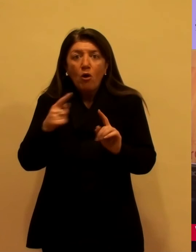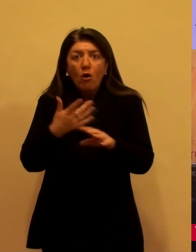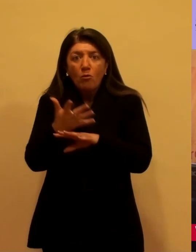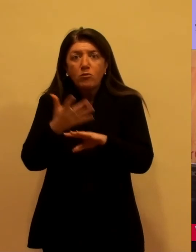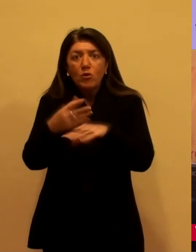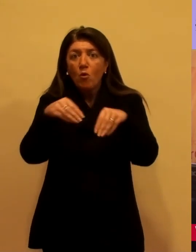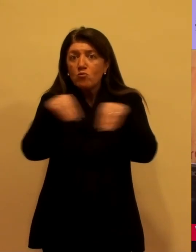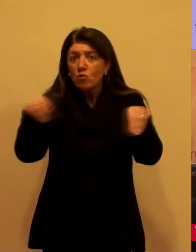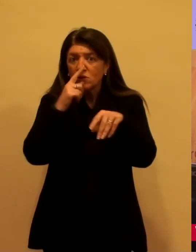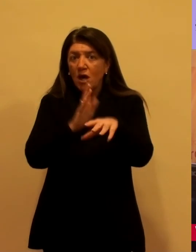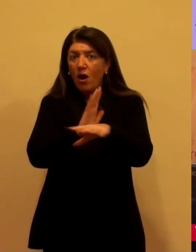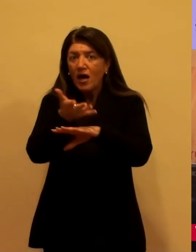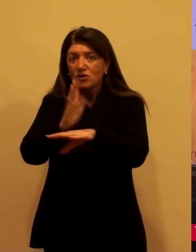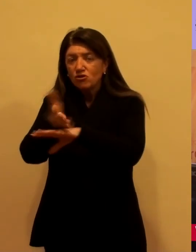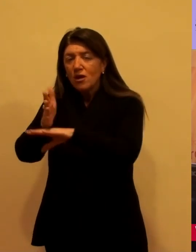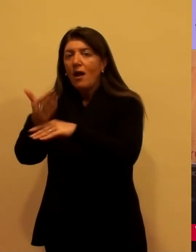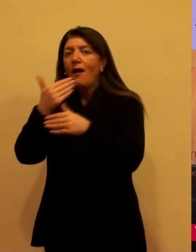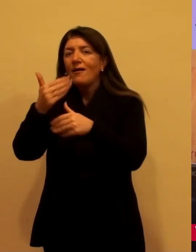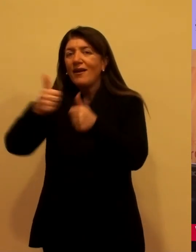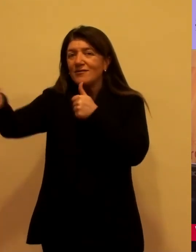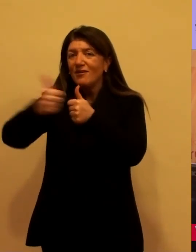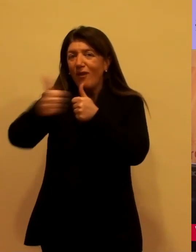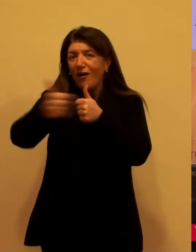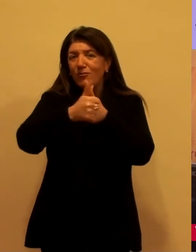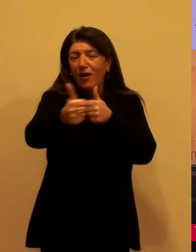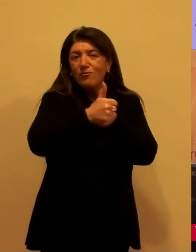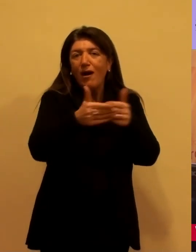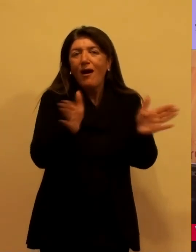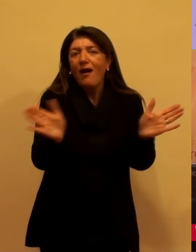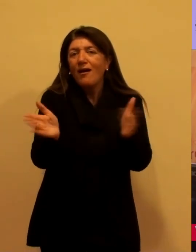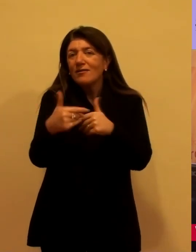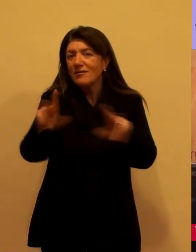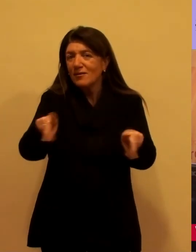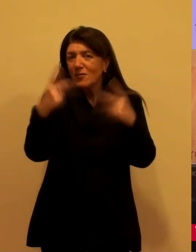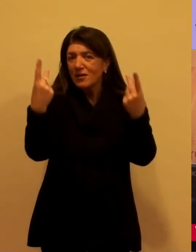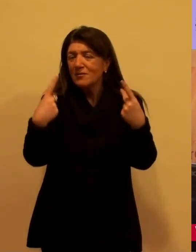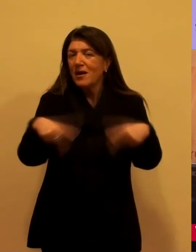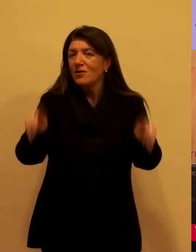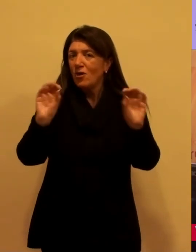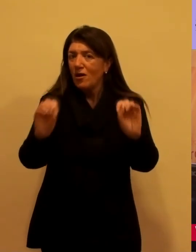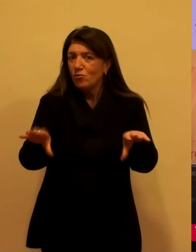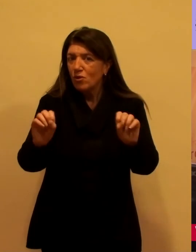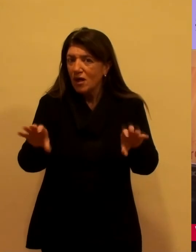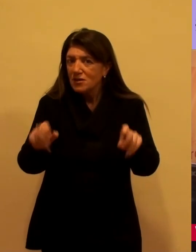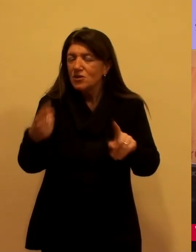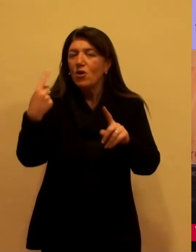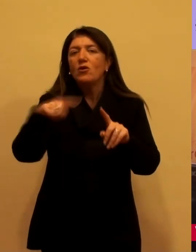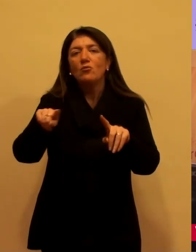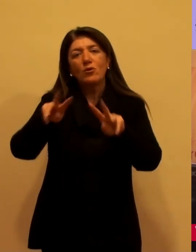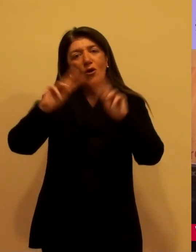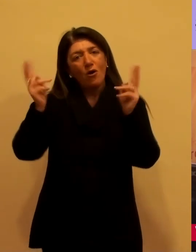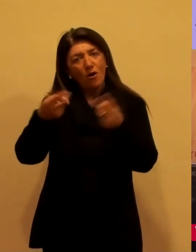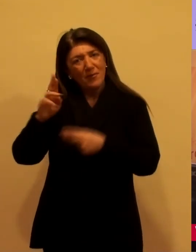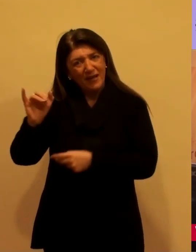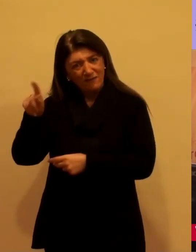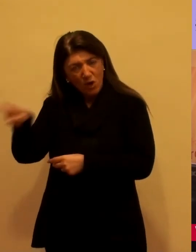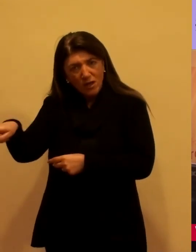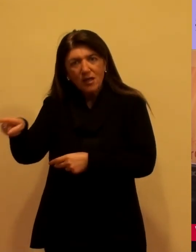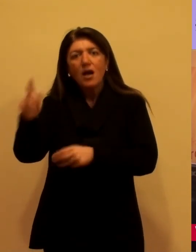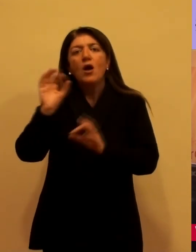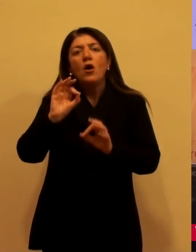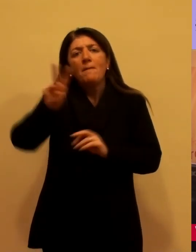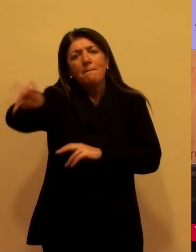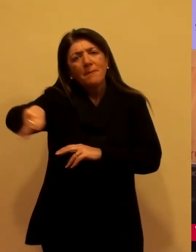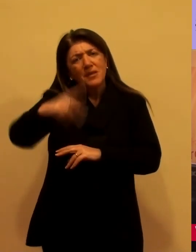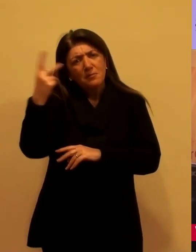anche alle numerose partnership attivate dal Dipartimento Educazione, come quella del Rotary Club di Rivoli. In particolare il